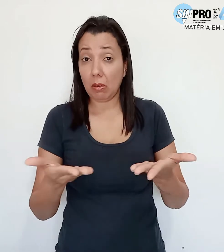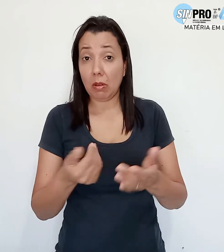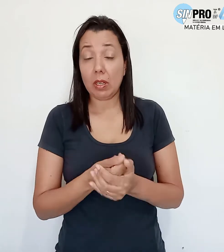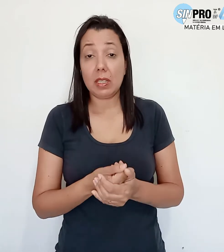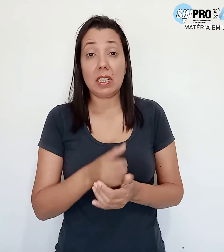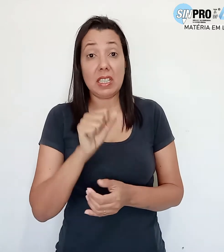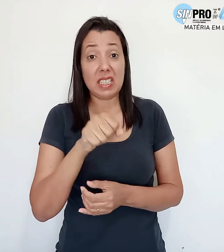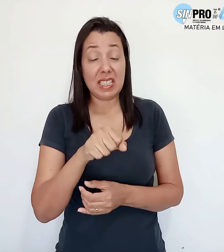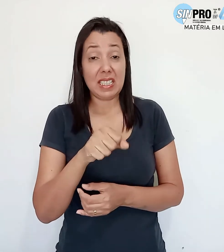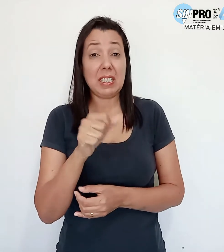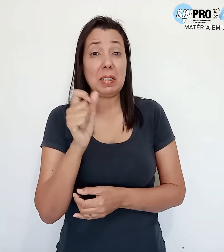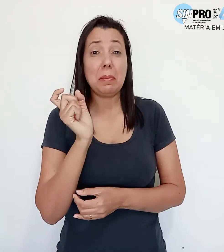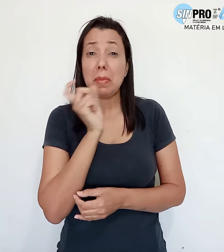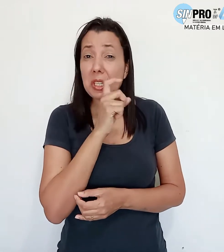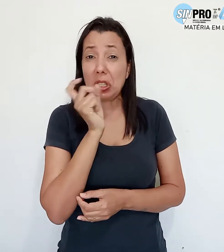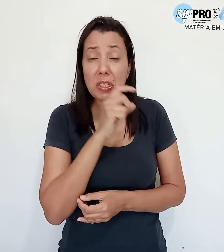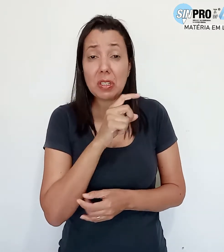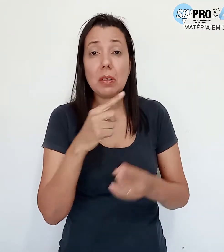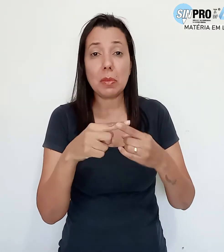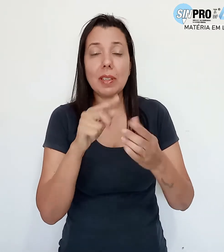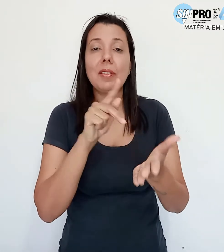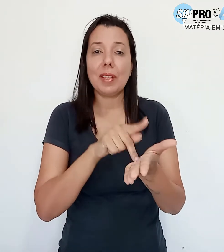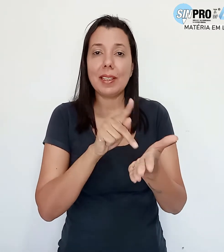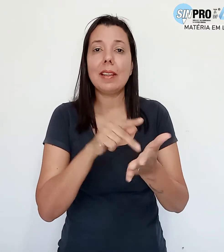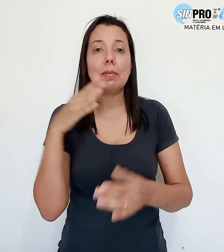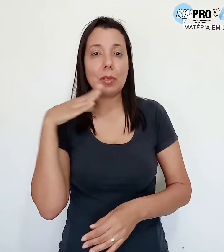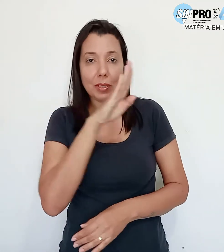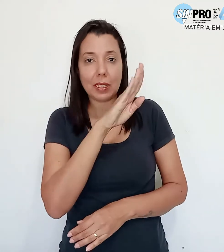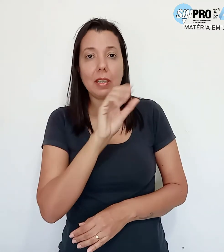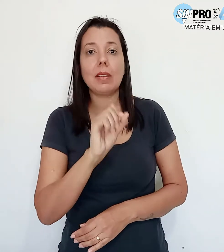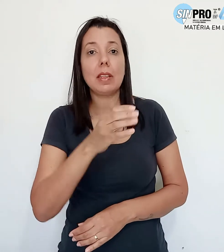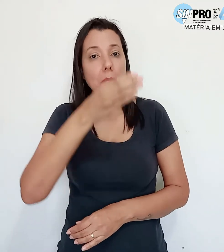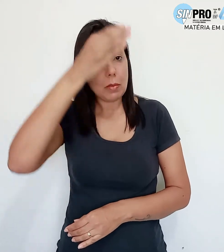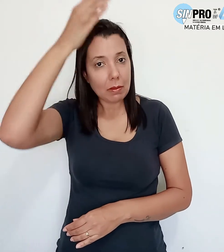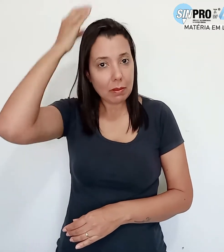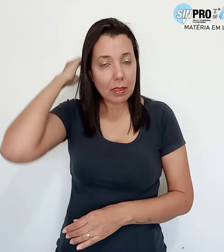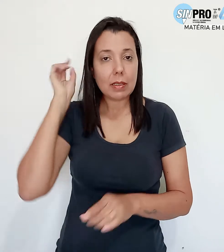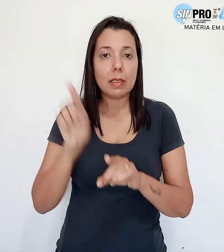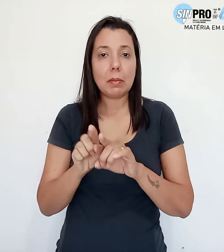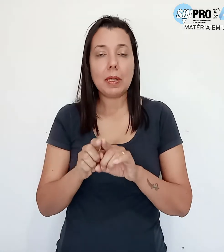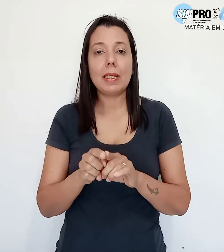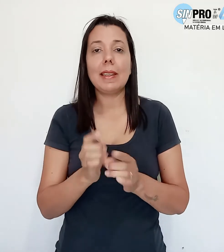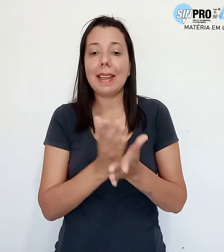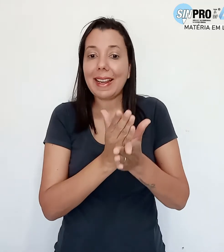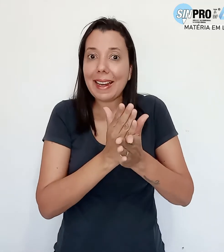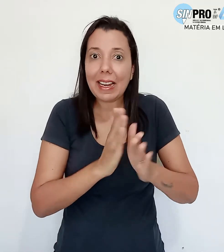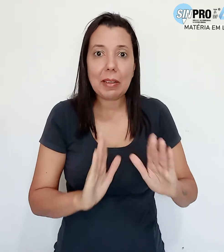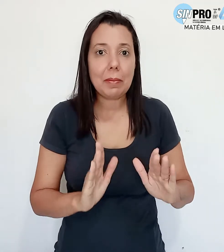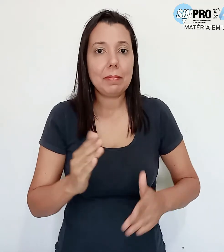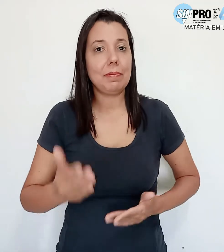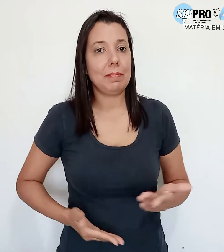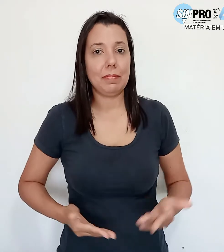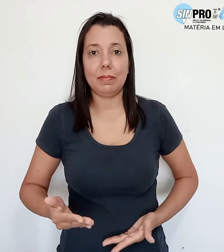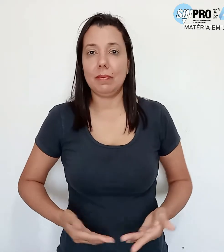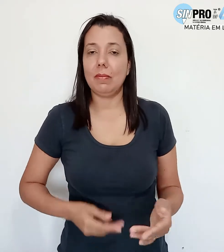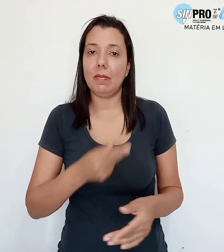é uma grande mentira. A verdade é que Bolsonaro e Paulo Guedes querem destruir o serviço público,